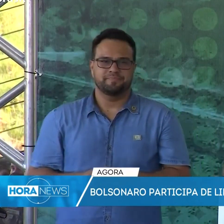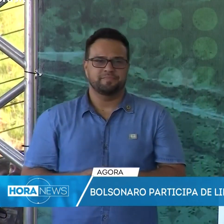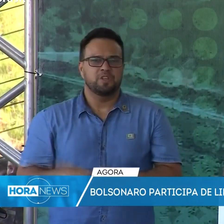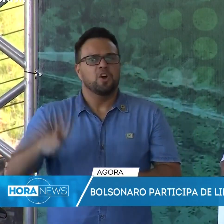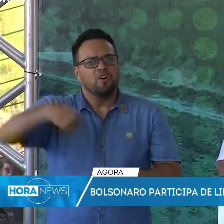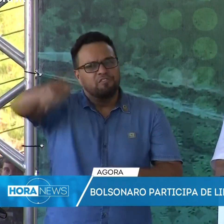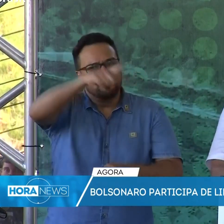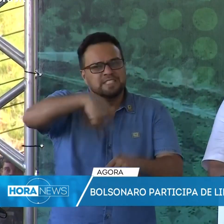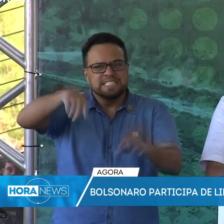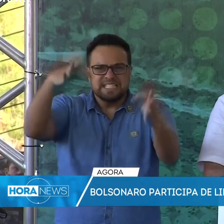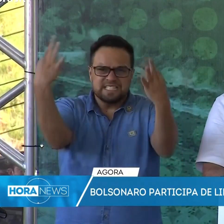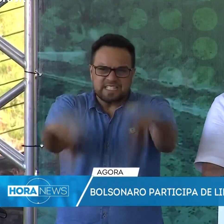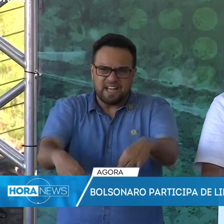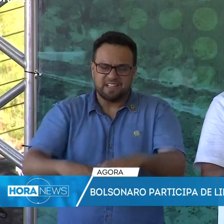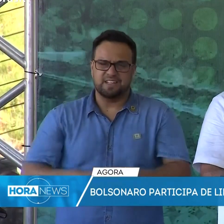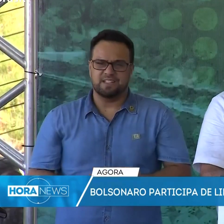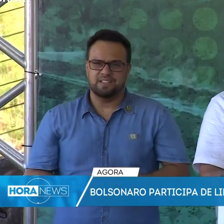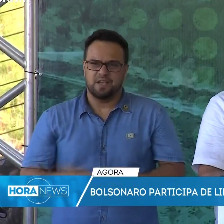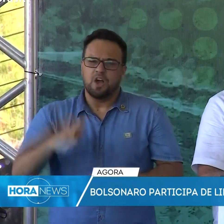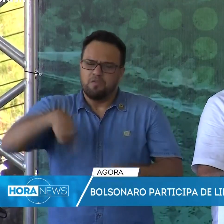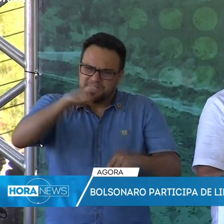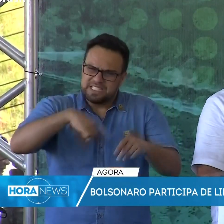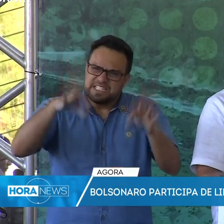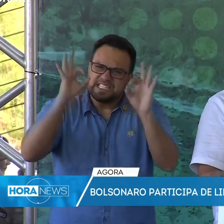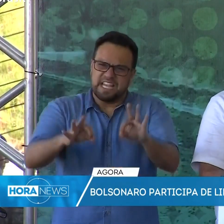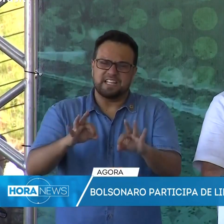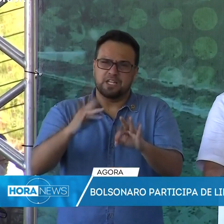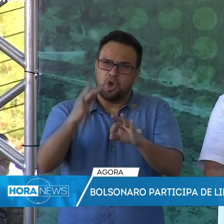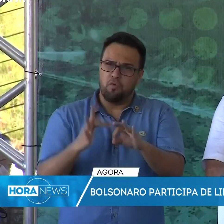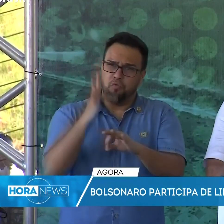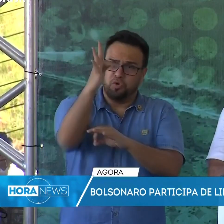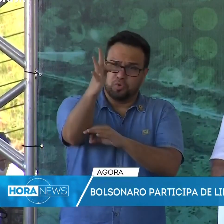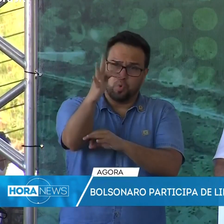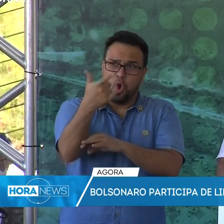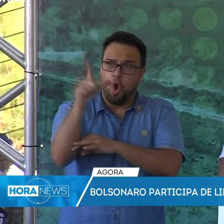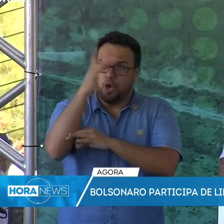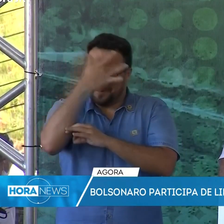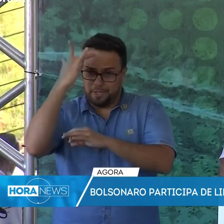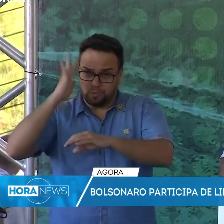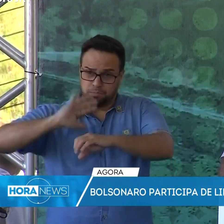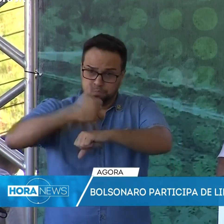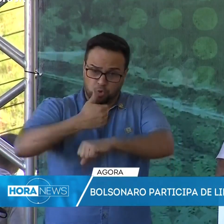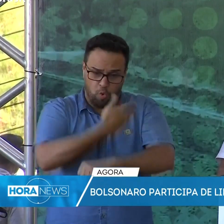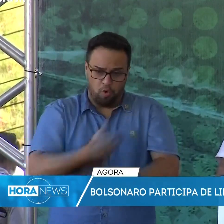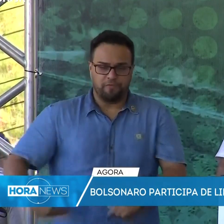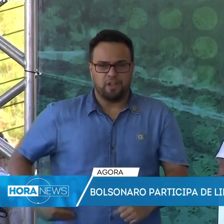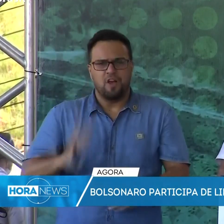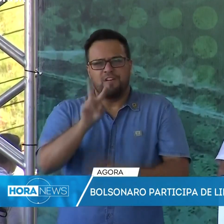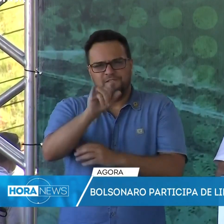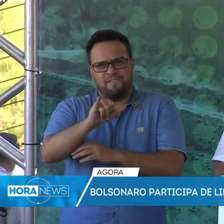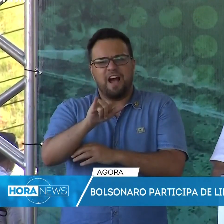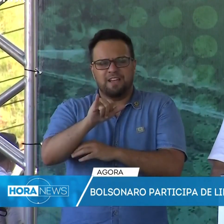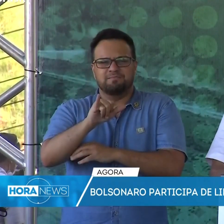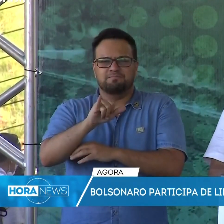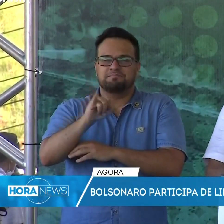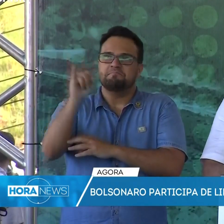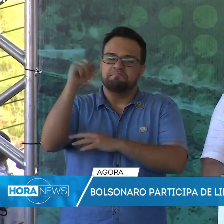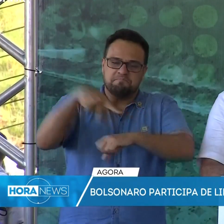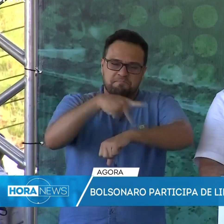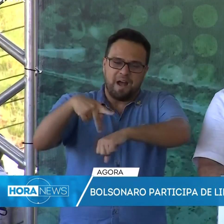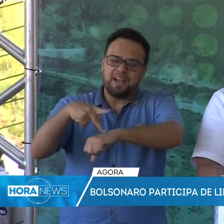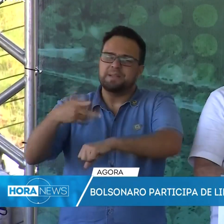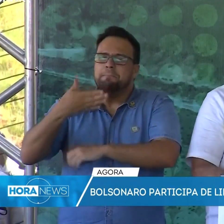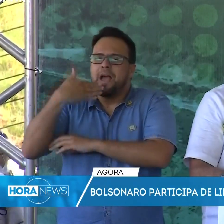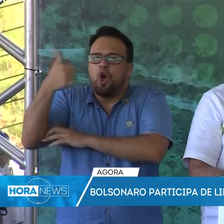Podem ter certeza, entregaremos um país muito, mas muito melhor do que aquele que recebemos